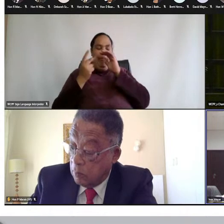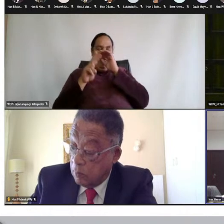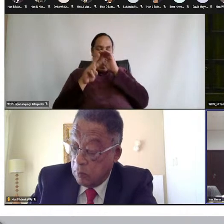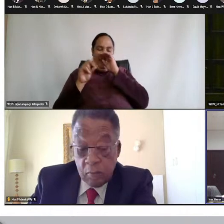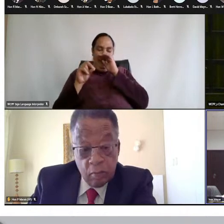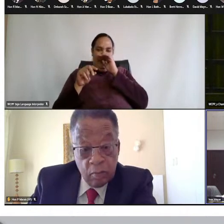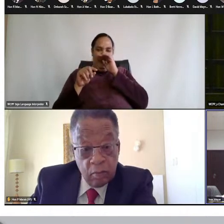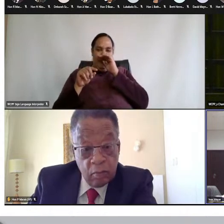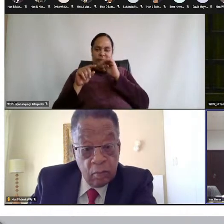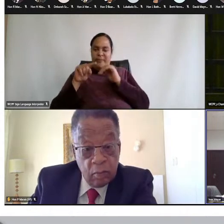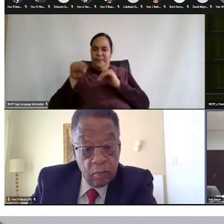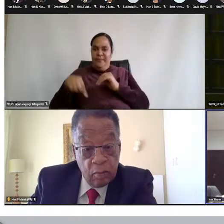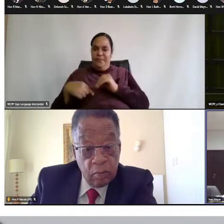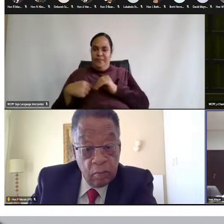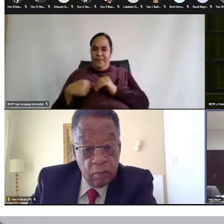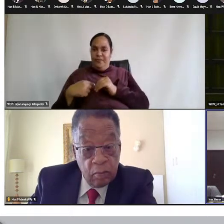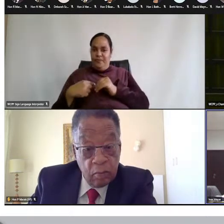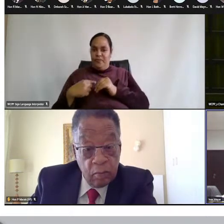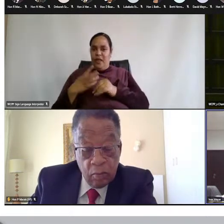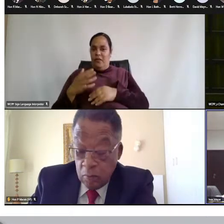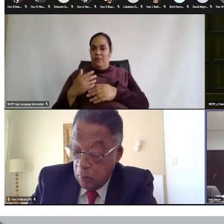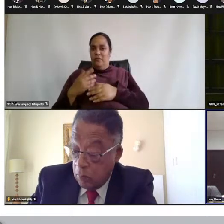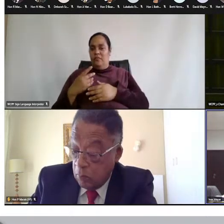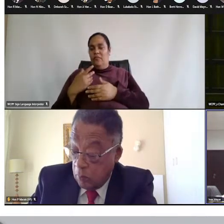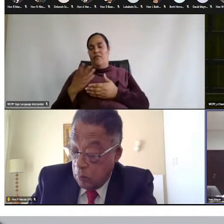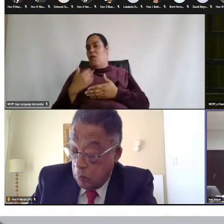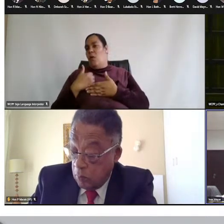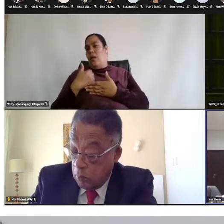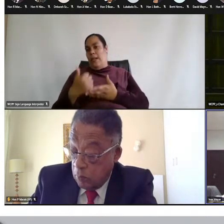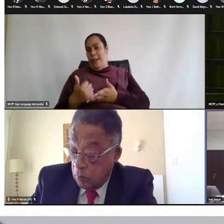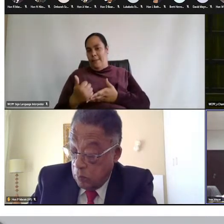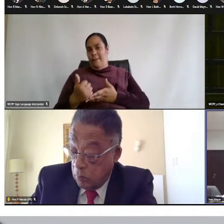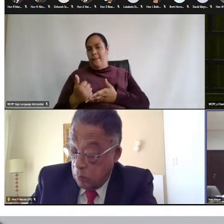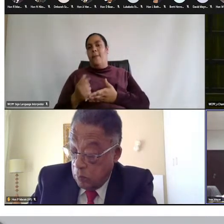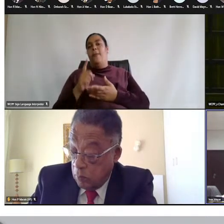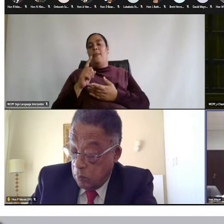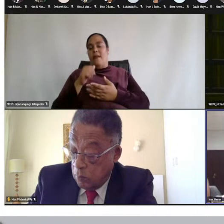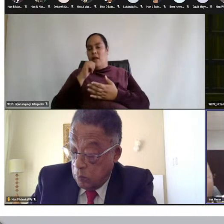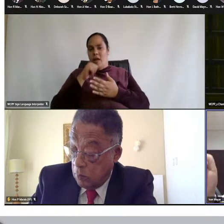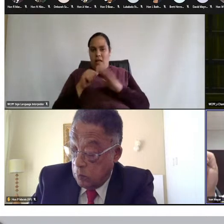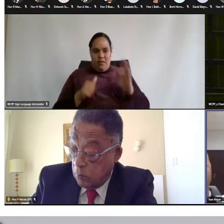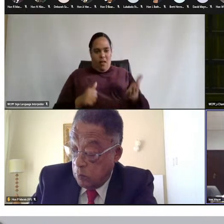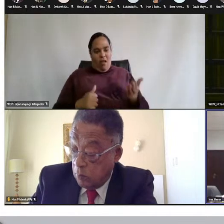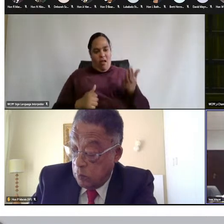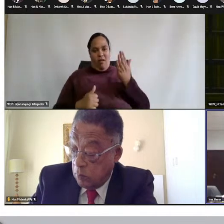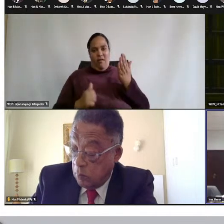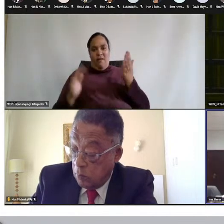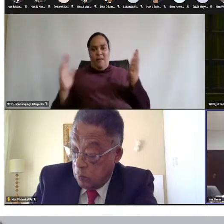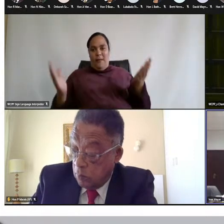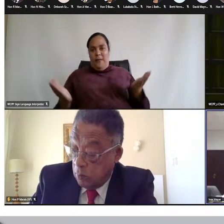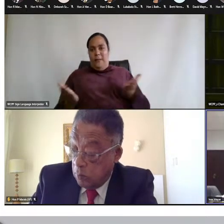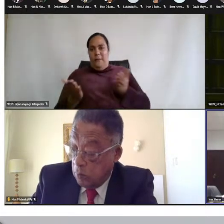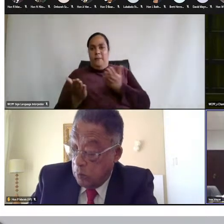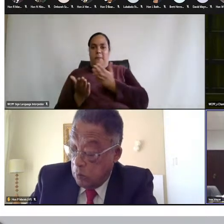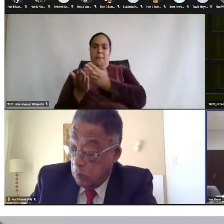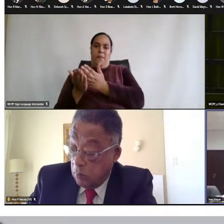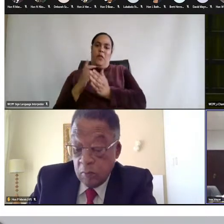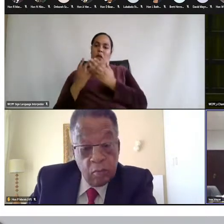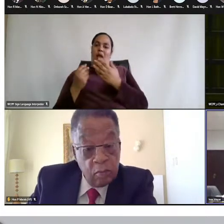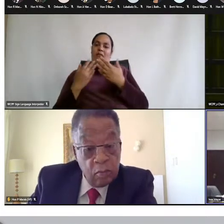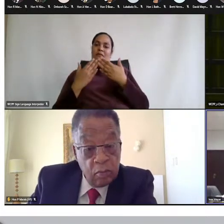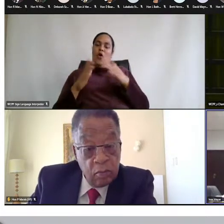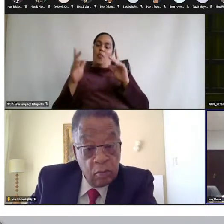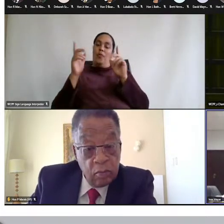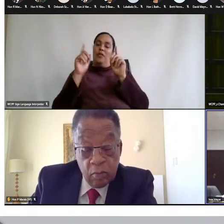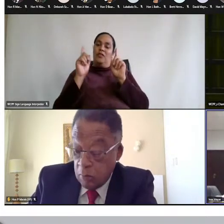se veevoer hulp. Dan kry hy 'n brief en hy vat dit, ons het open 'n spesiale rekening by